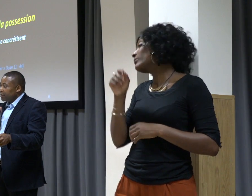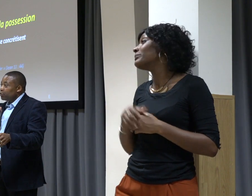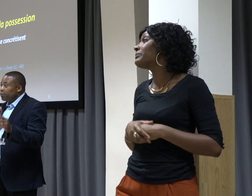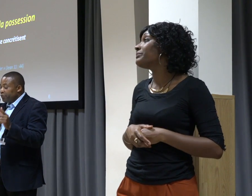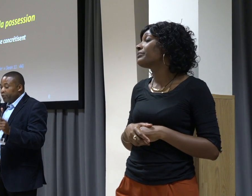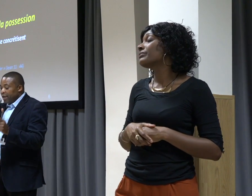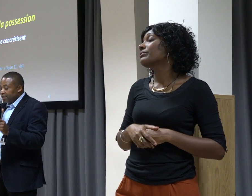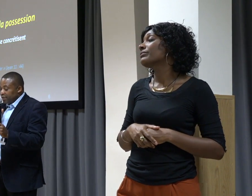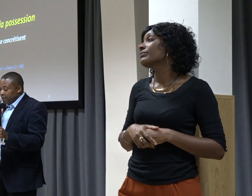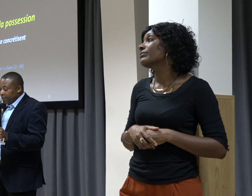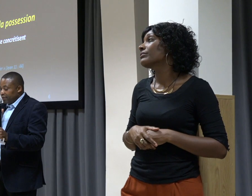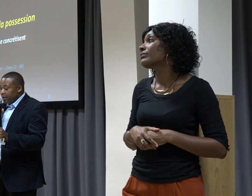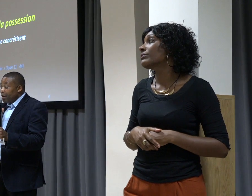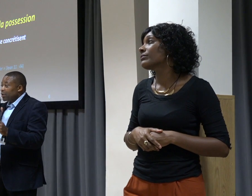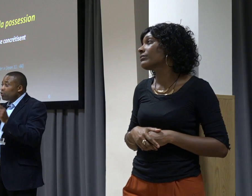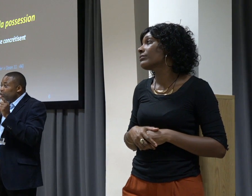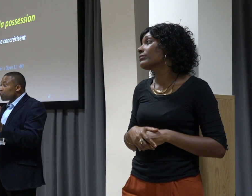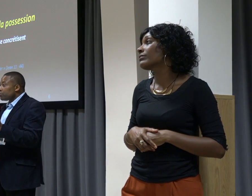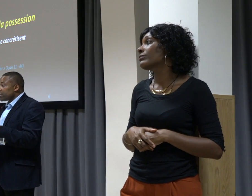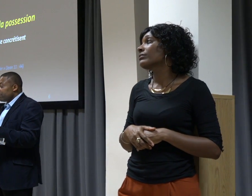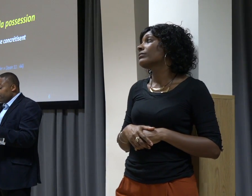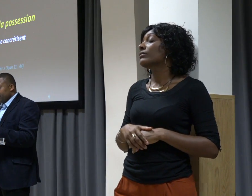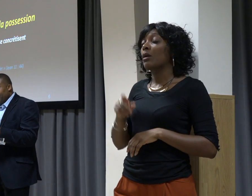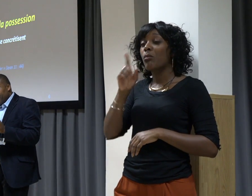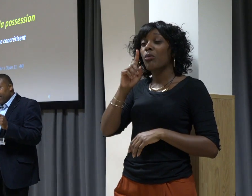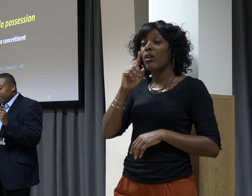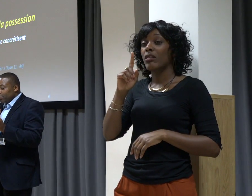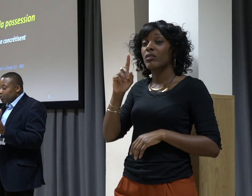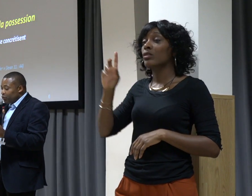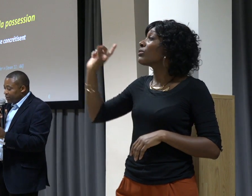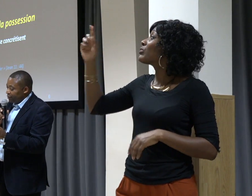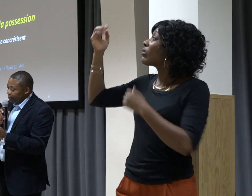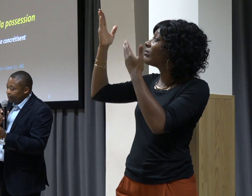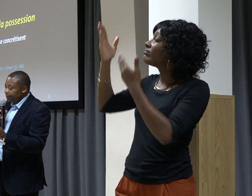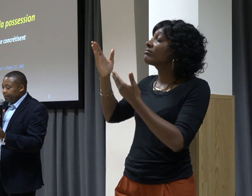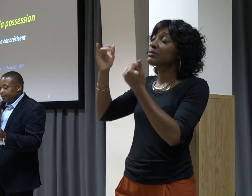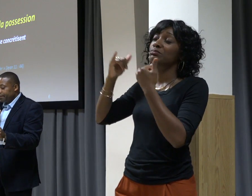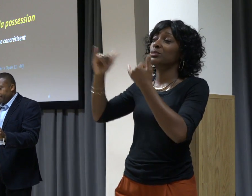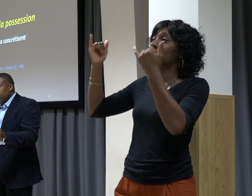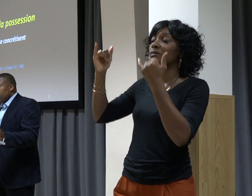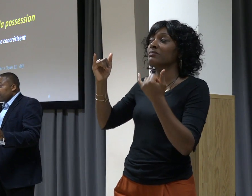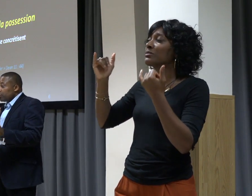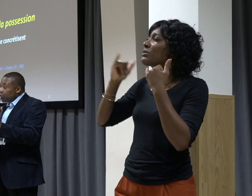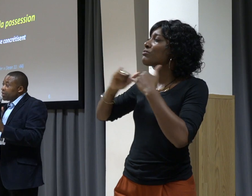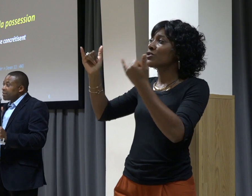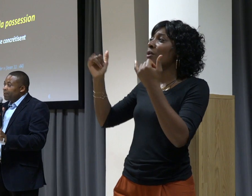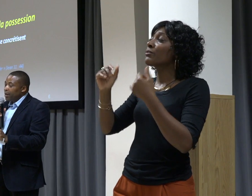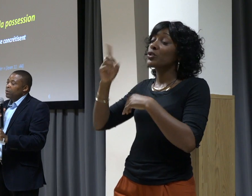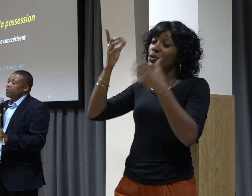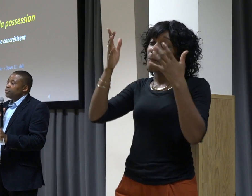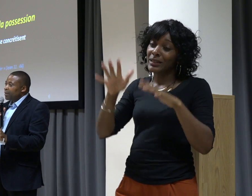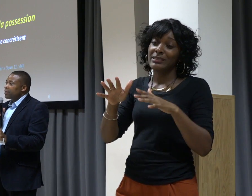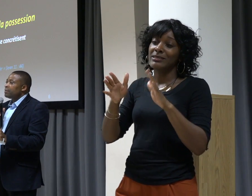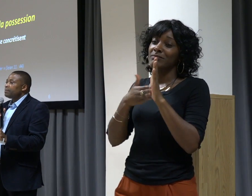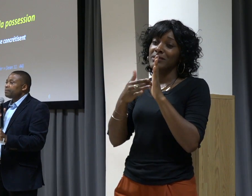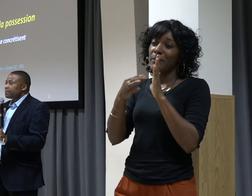part, Dieu fera la sienne. Parce que le Dieu que nous servons est un Dieu puissant. Que Dieu bénisse sa parole